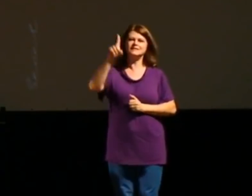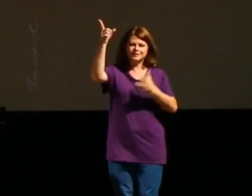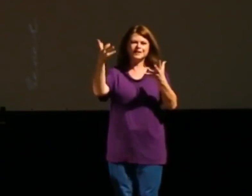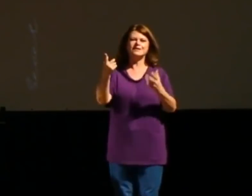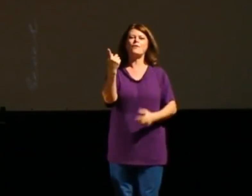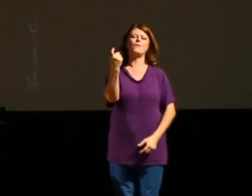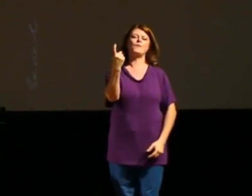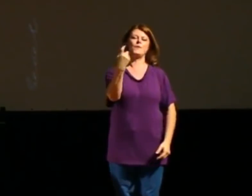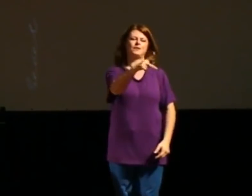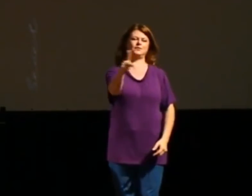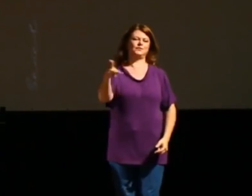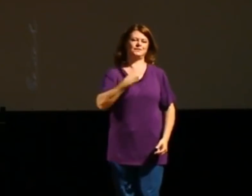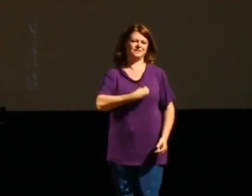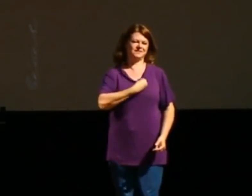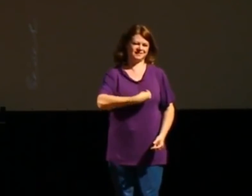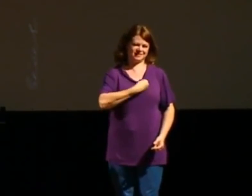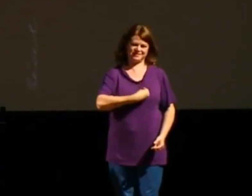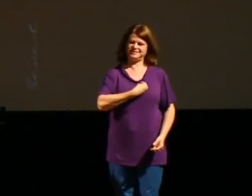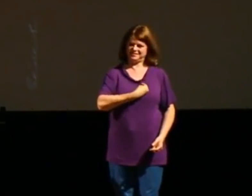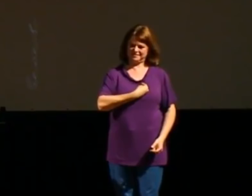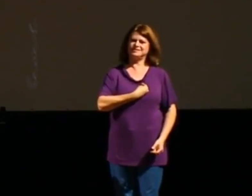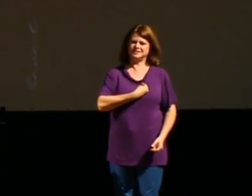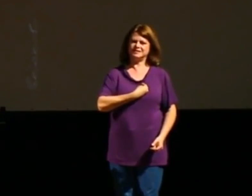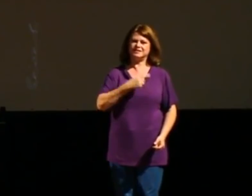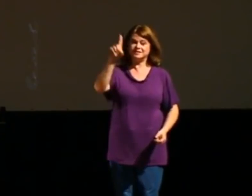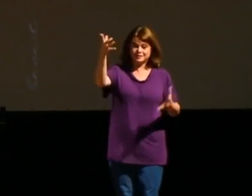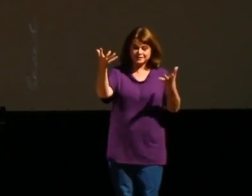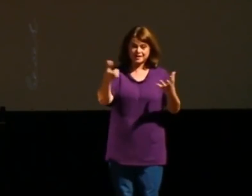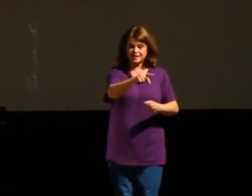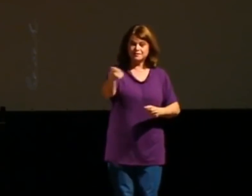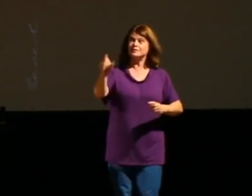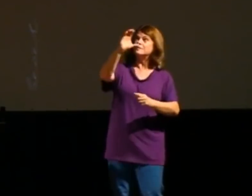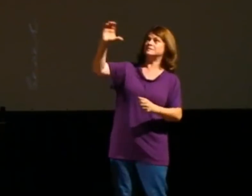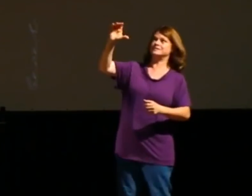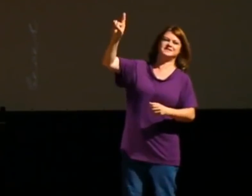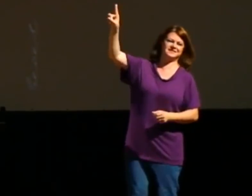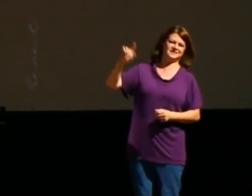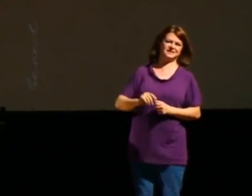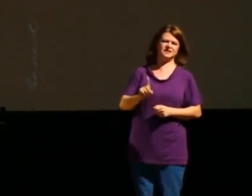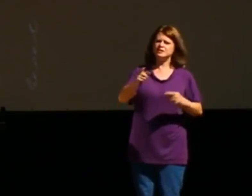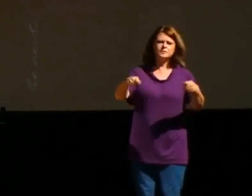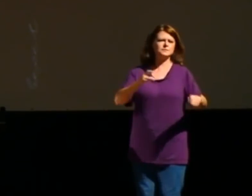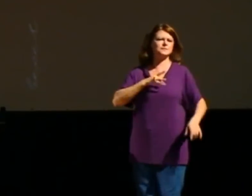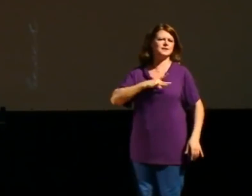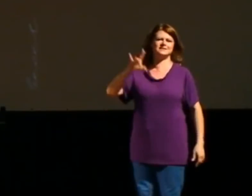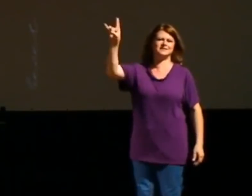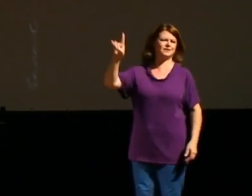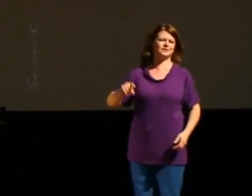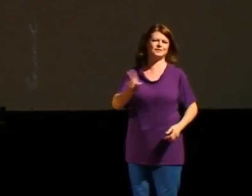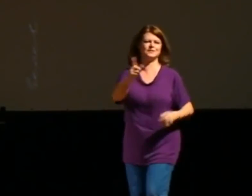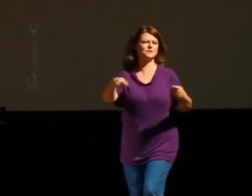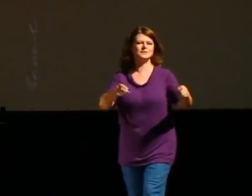vida. Deus, ele quer que você confie nele. Você não precisa ter medo de Deus, você não precisa ter medo de